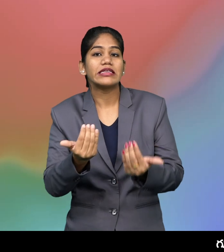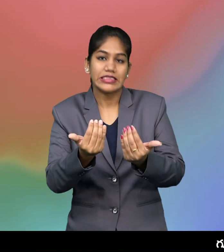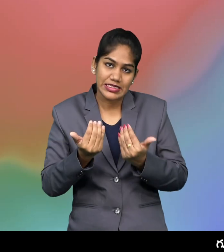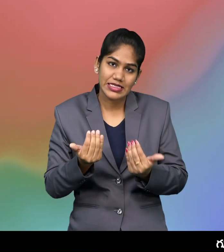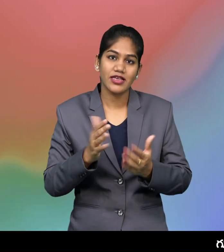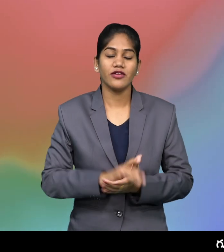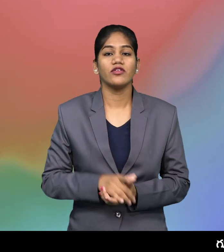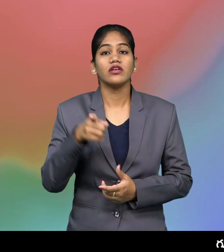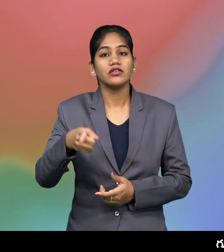ఉంటుంది.